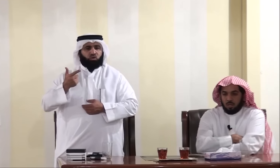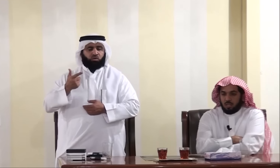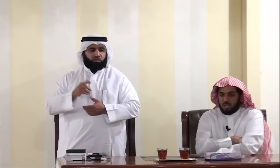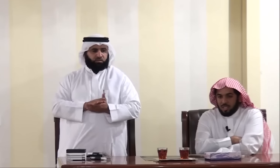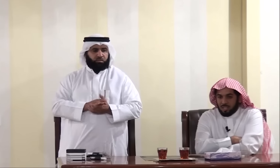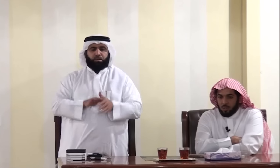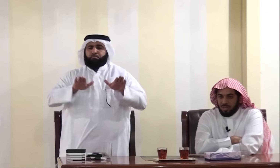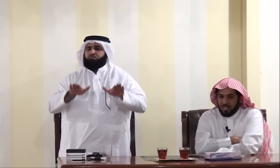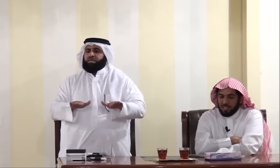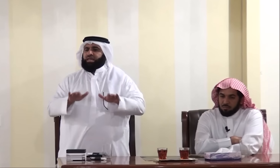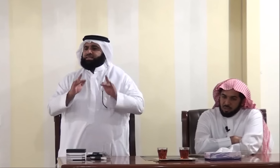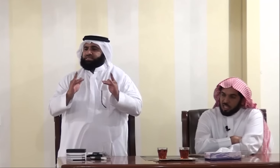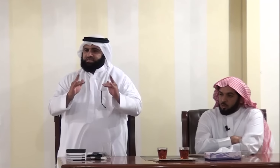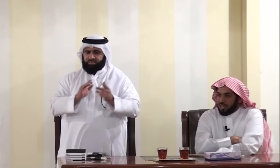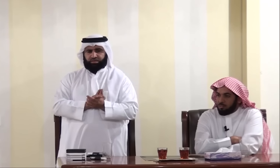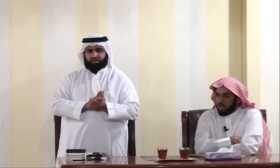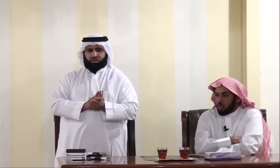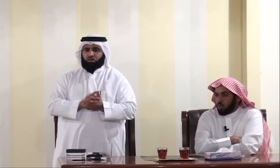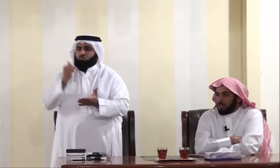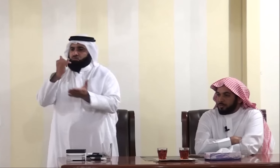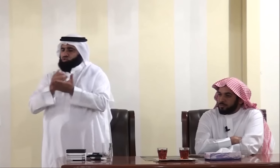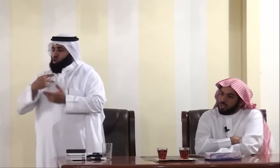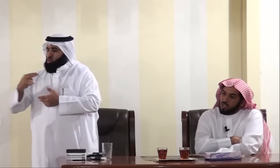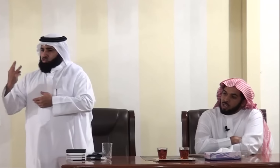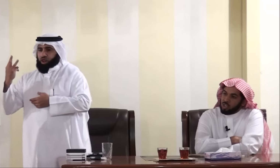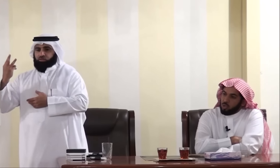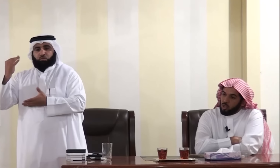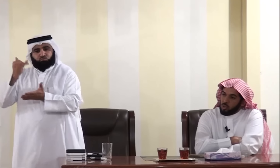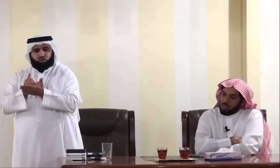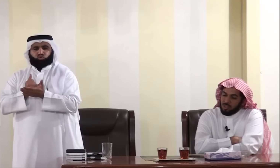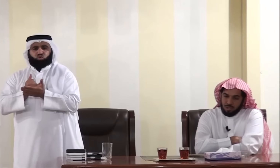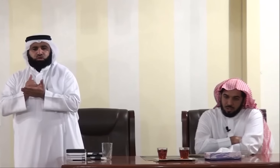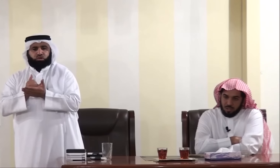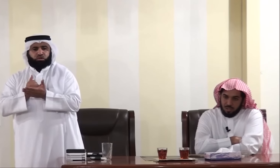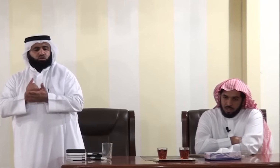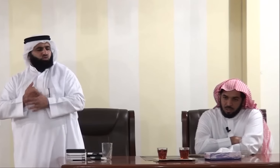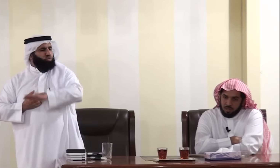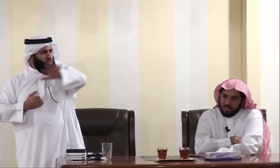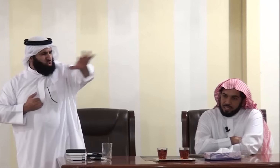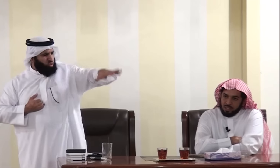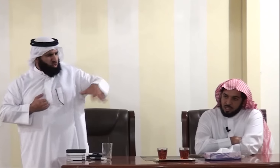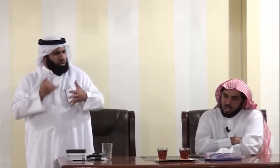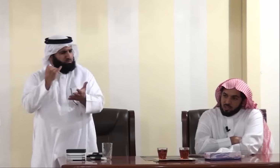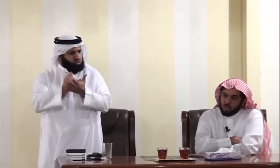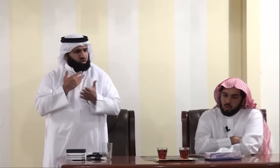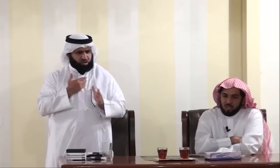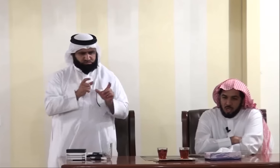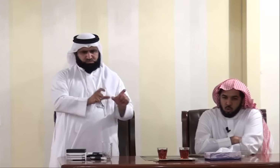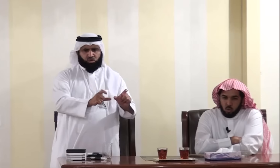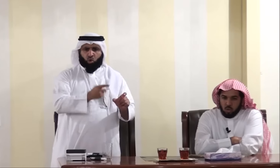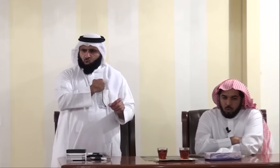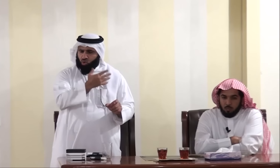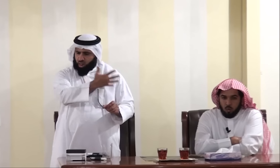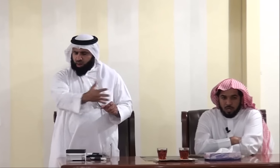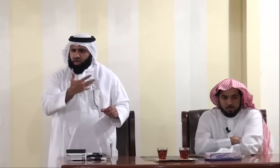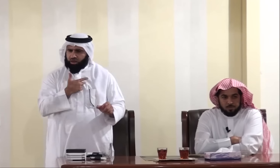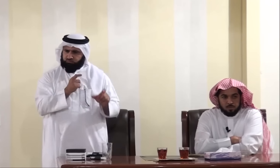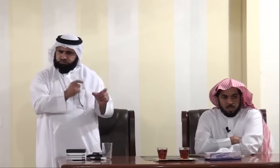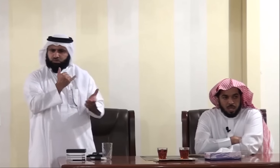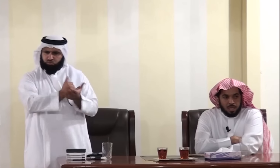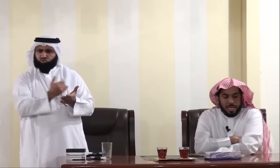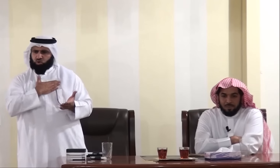يتولى يعني اثنين او ثلاثه من الاخوه يتولون لرعاية القاصر وإدارة شؤونه